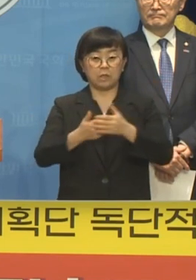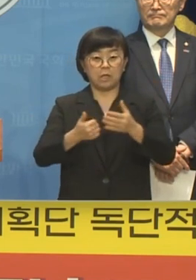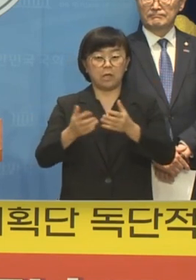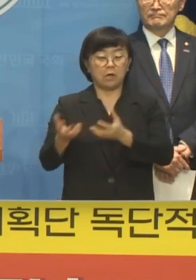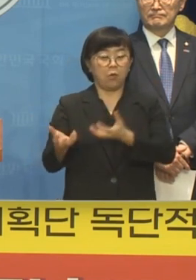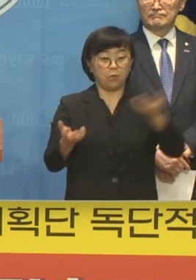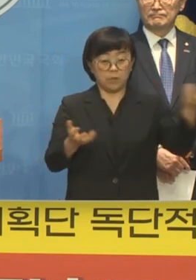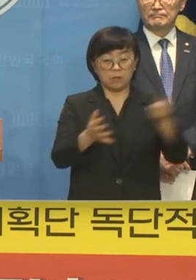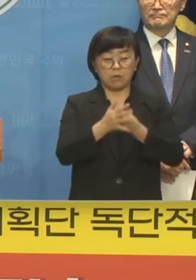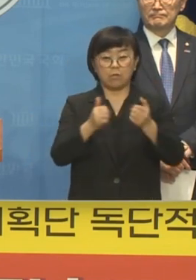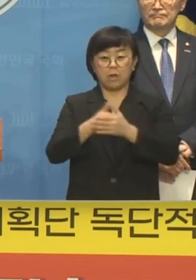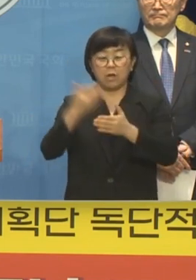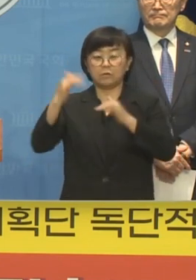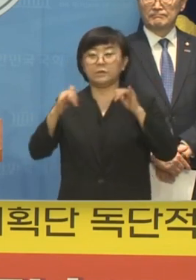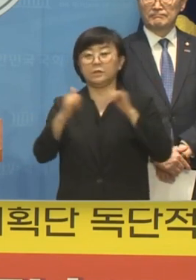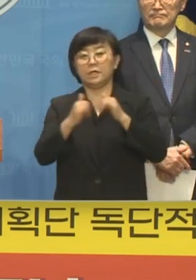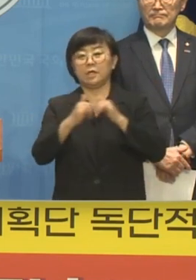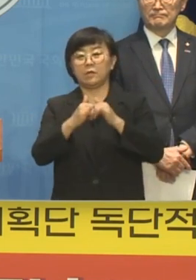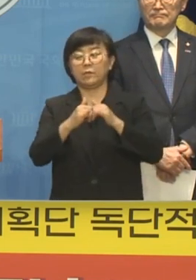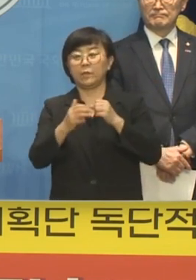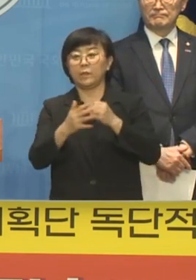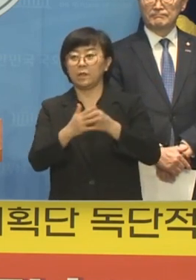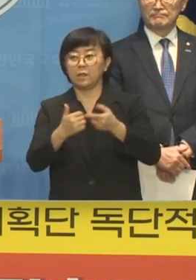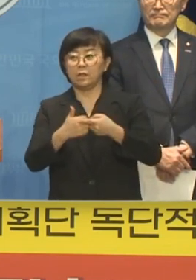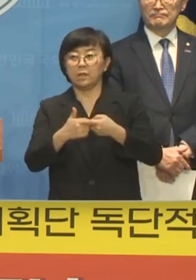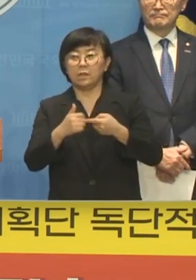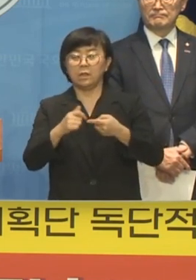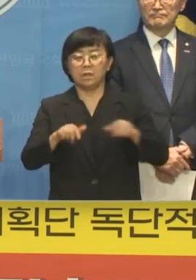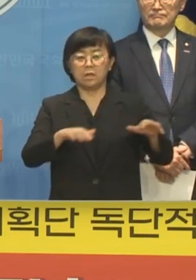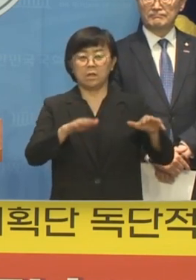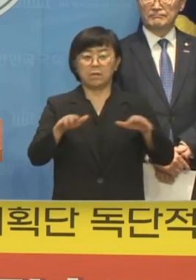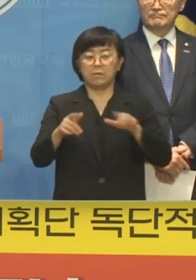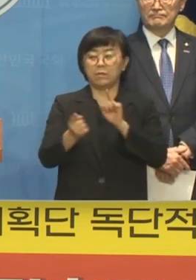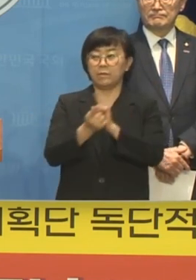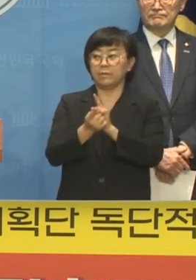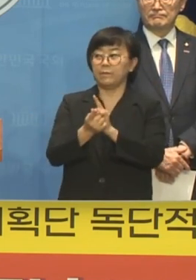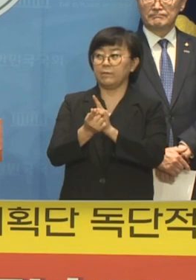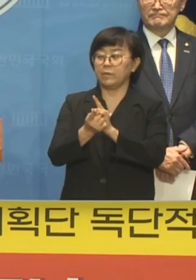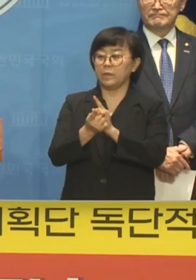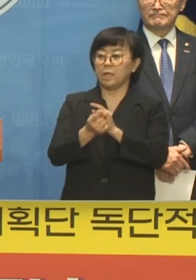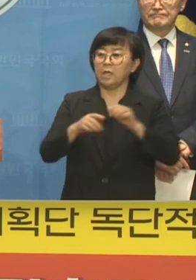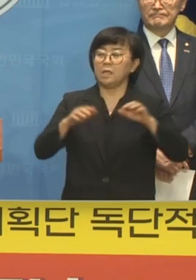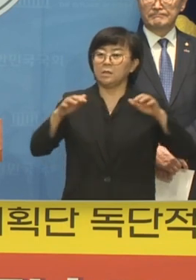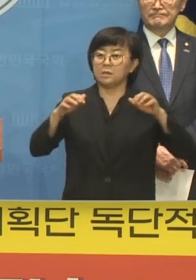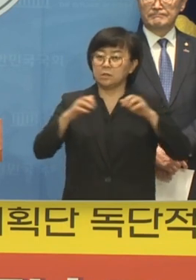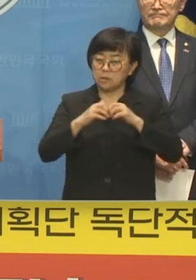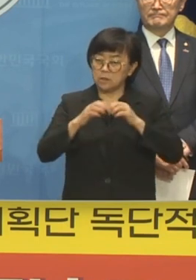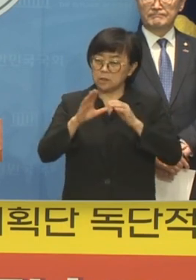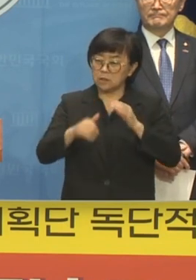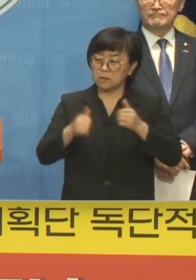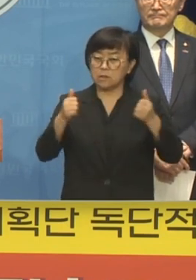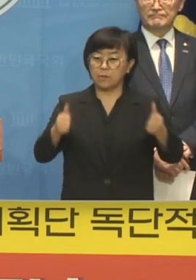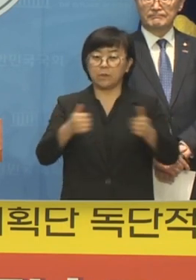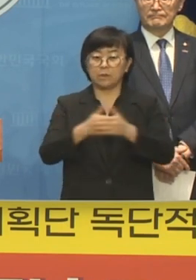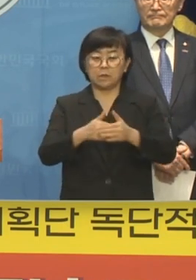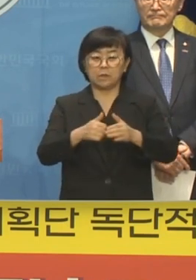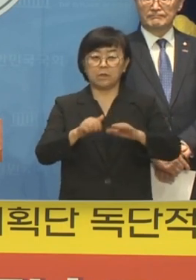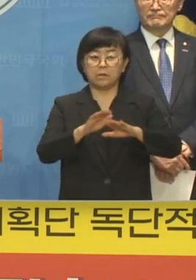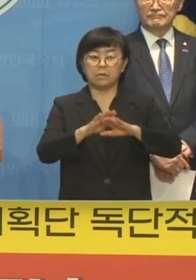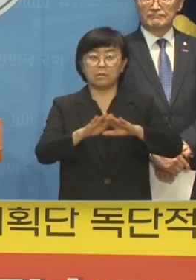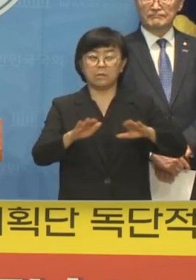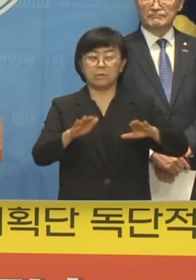위원장은 한국전쟁 전후 피해학살 영천 유족회분들과 만난 자리에서 전쟁 기간에는 재판 없이 즉결 처분할 수